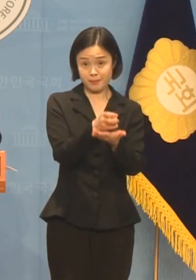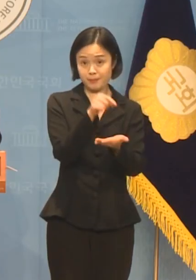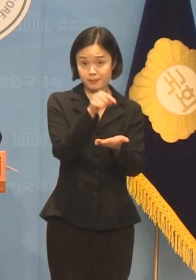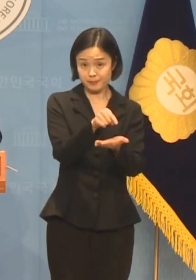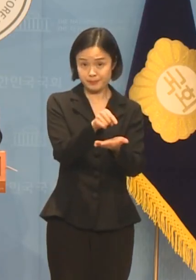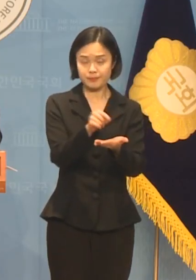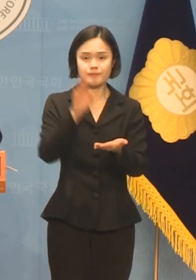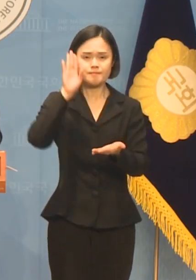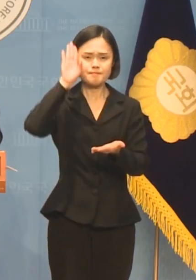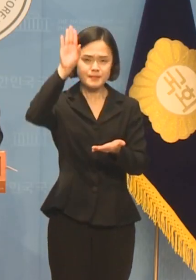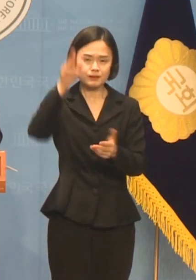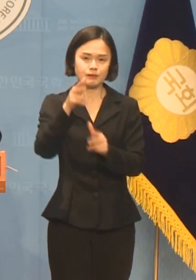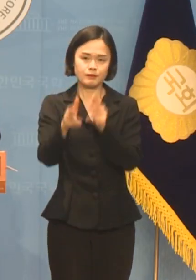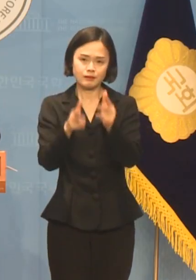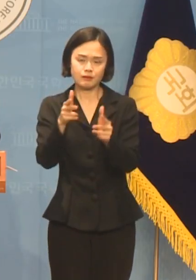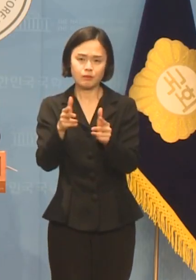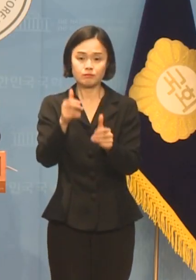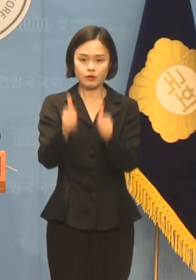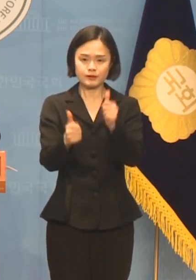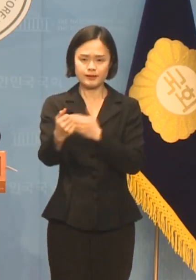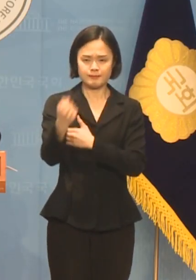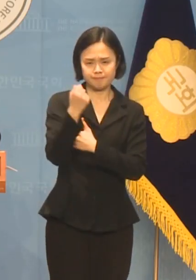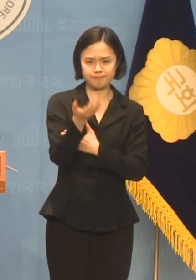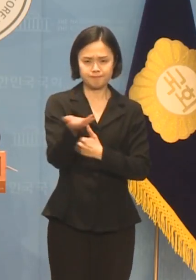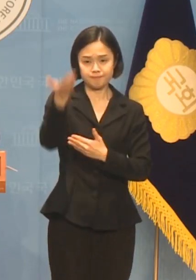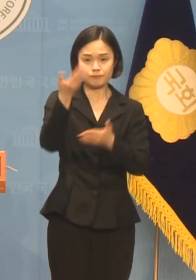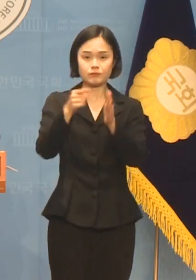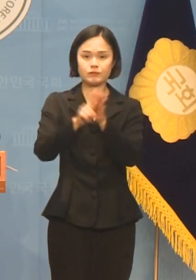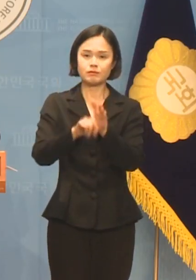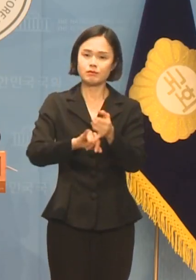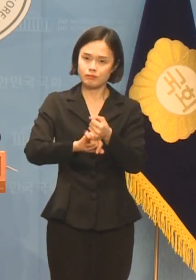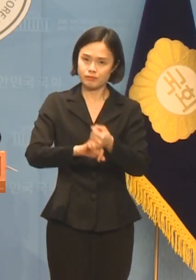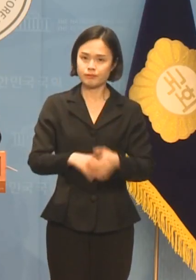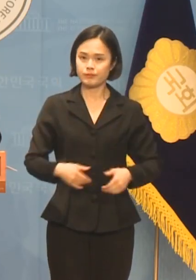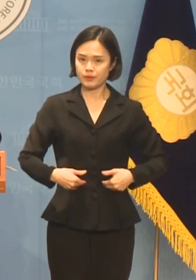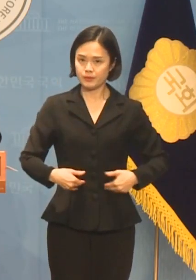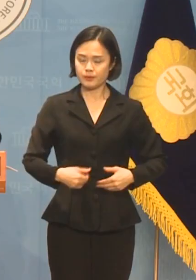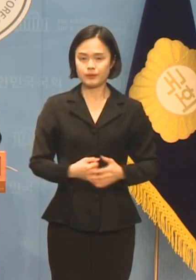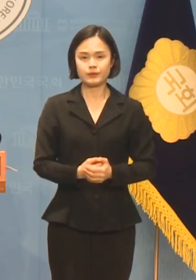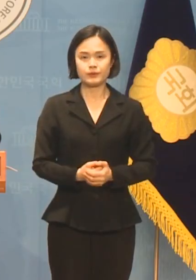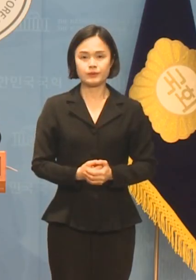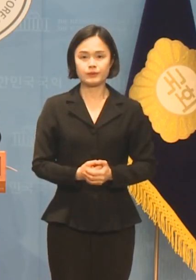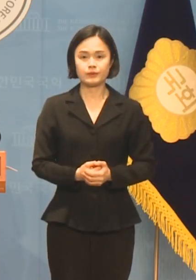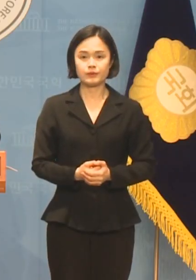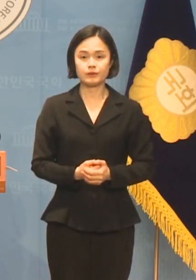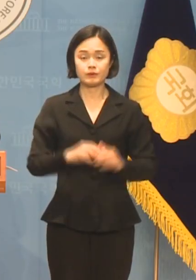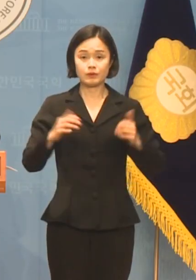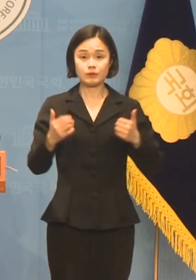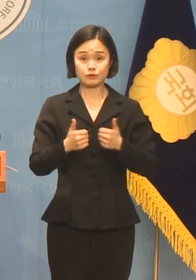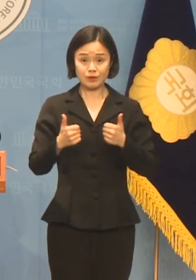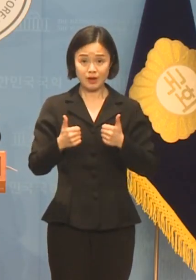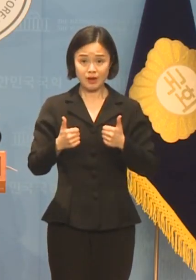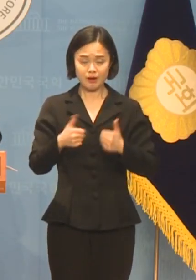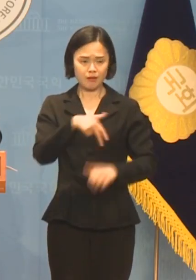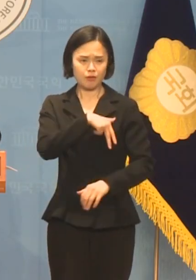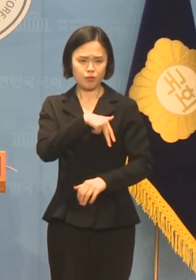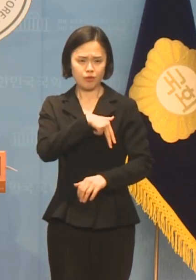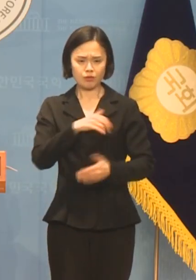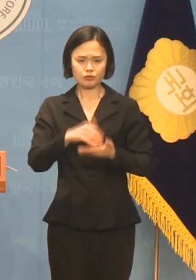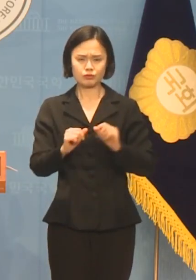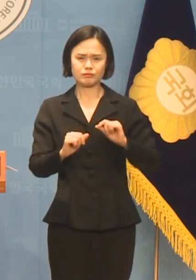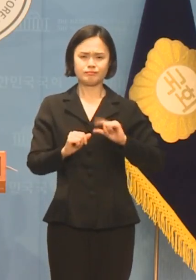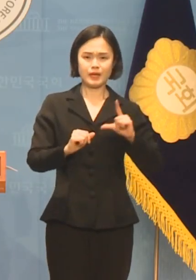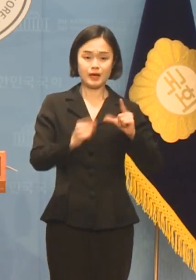강화를 위해 반드시 필요한 조치입니다. 그러나 국회 다수당인 민주당이